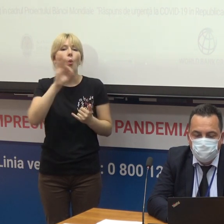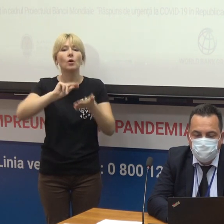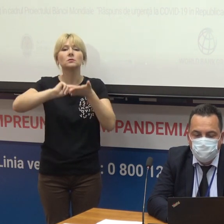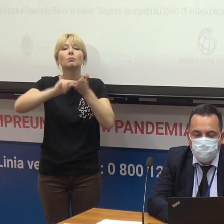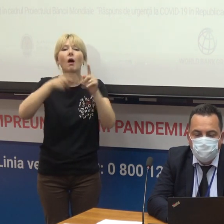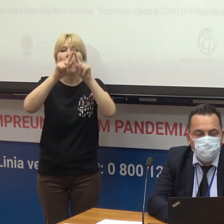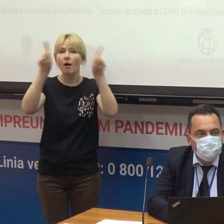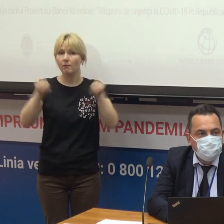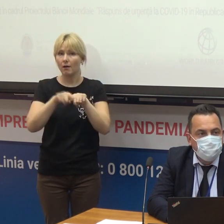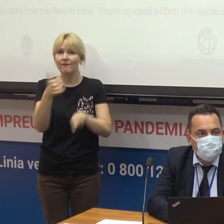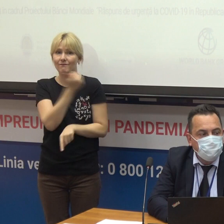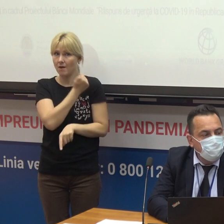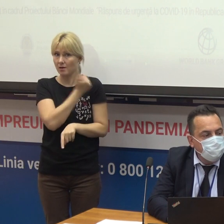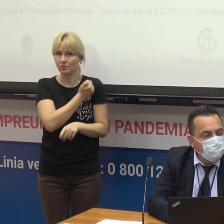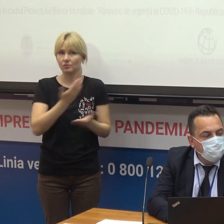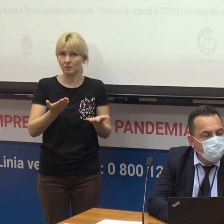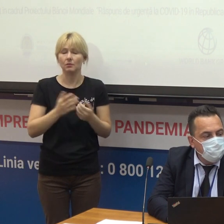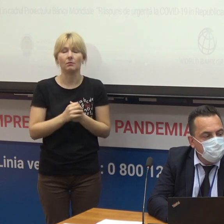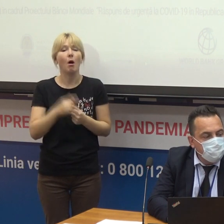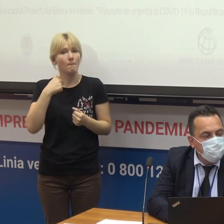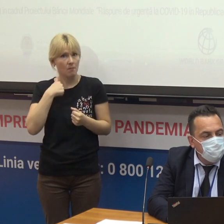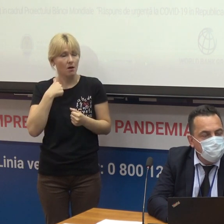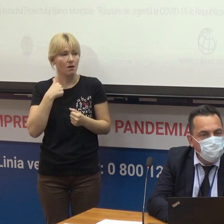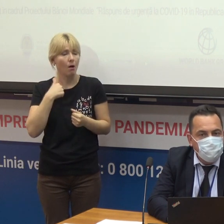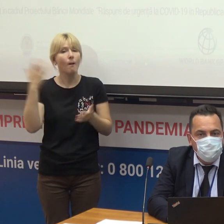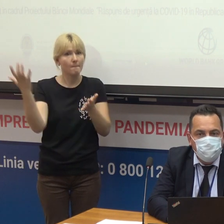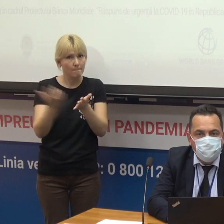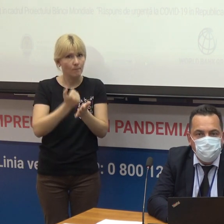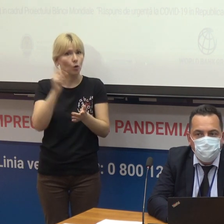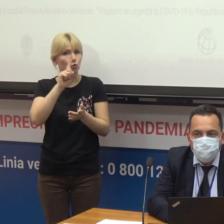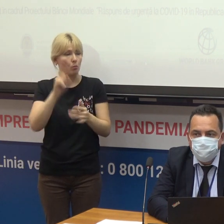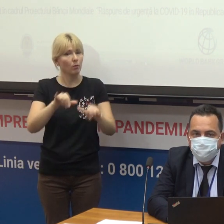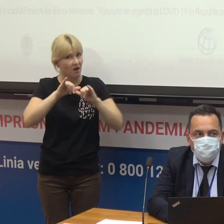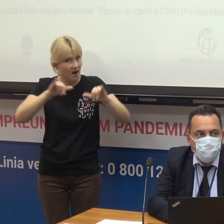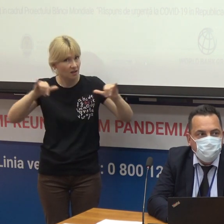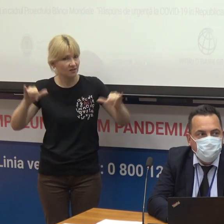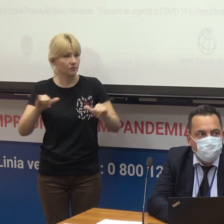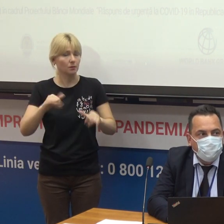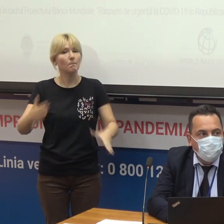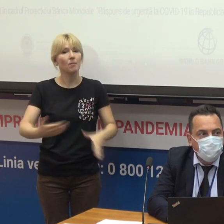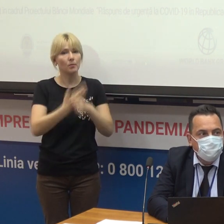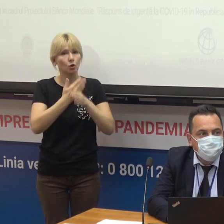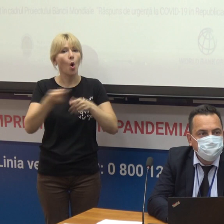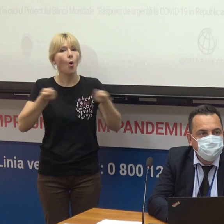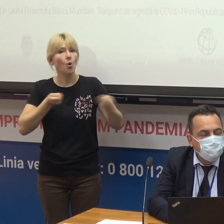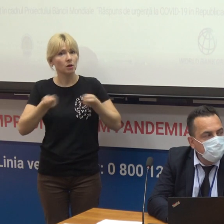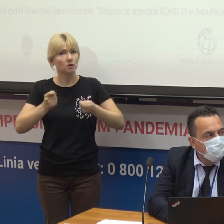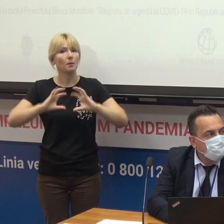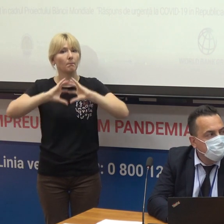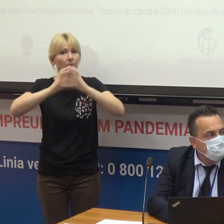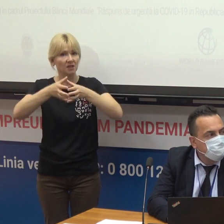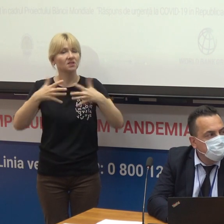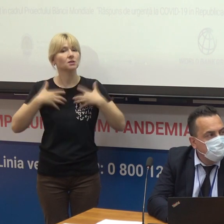certificatul de vaccinare, am reușit dezvoltarea acestuia cu suportul Organizației Mondiale